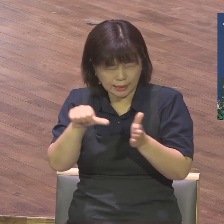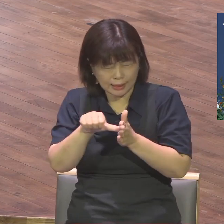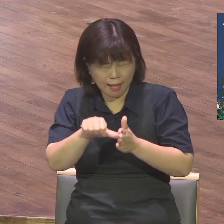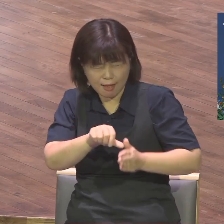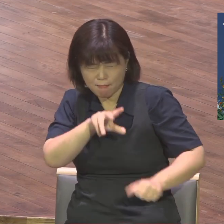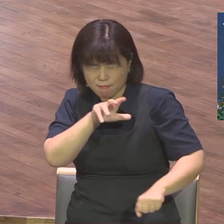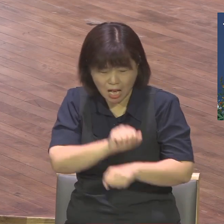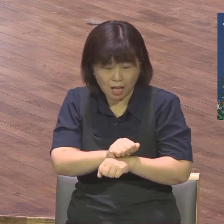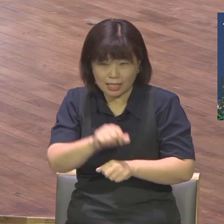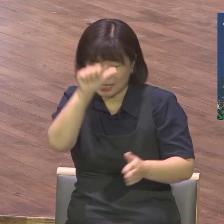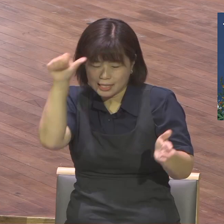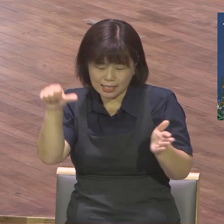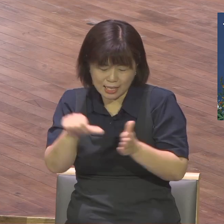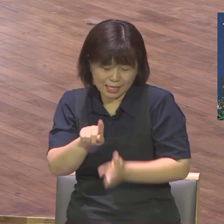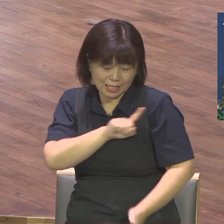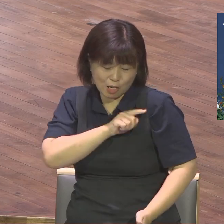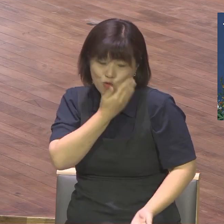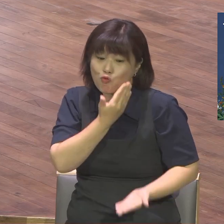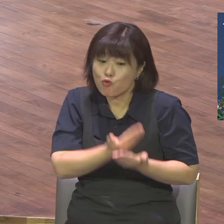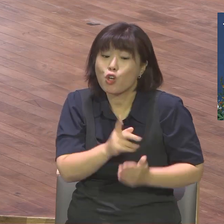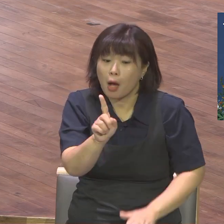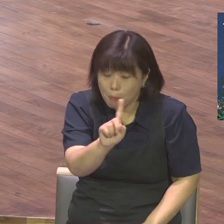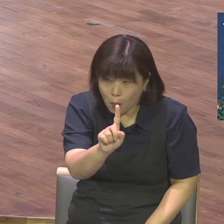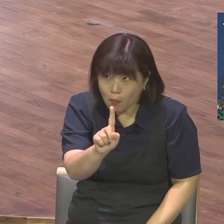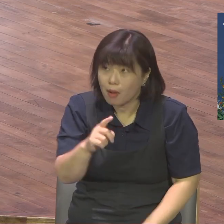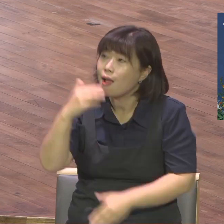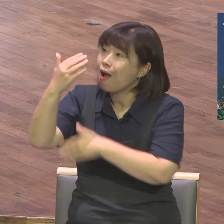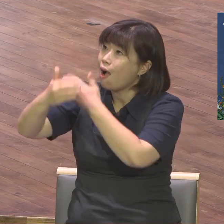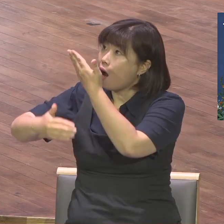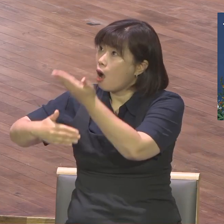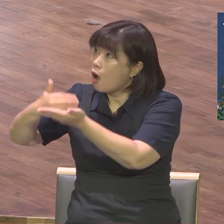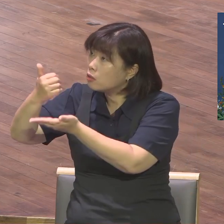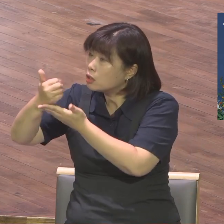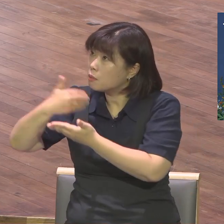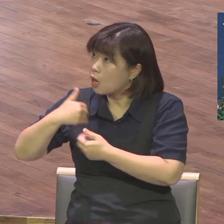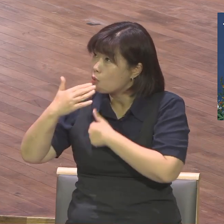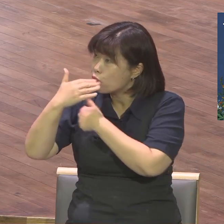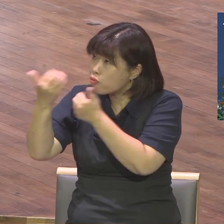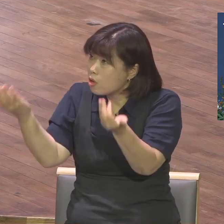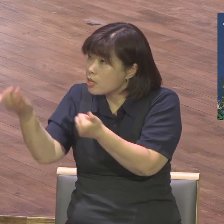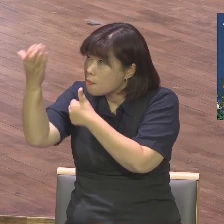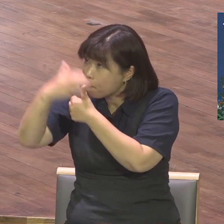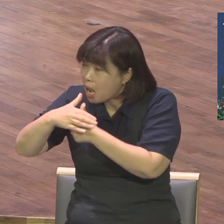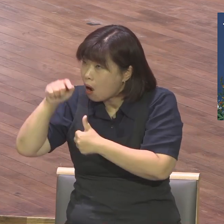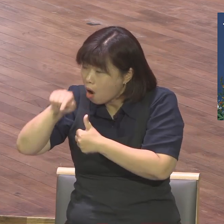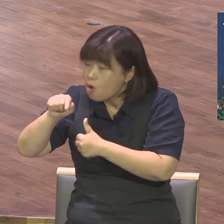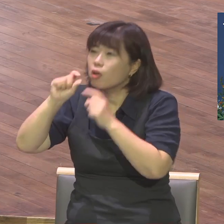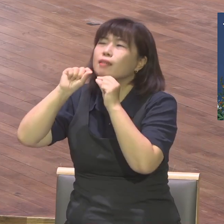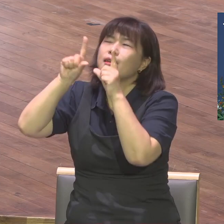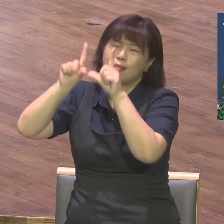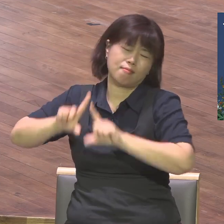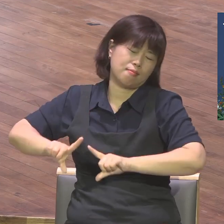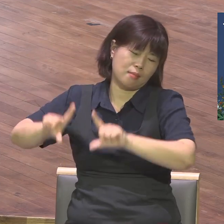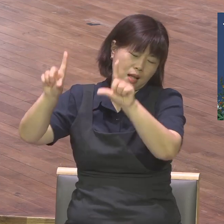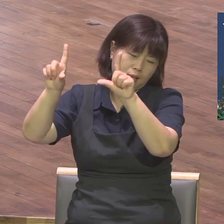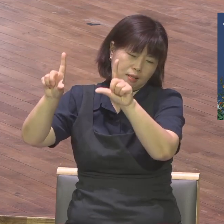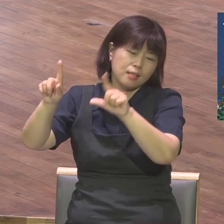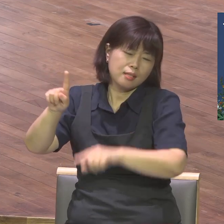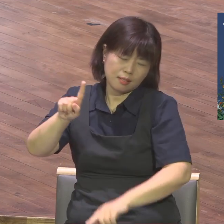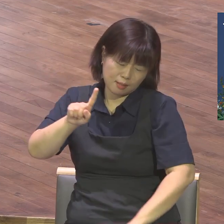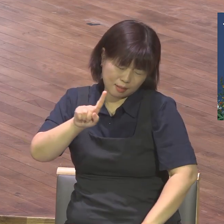이 목적에 세겠다고 작정한 그 작정을 깨닫는 날 최고의 날이다.